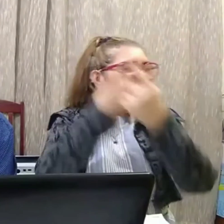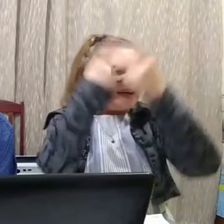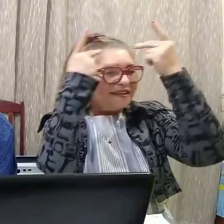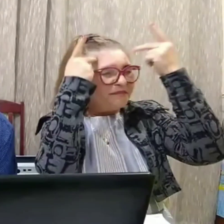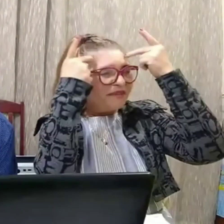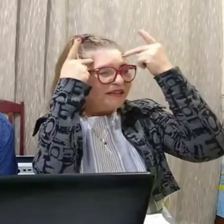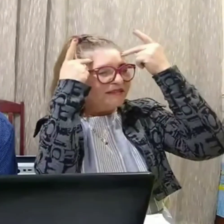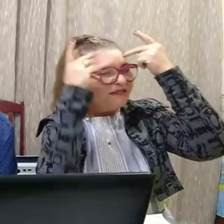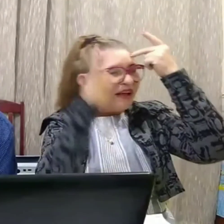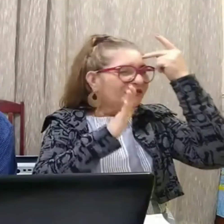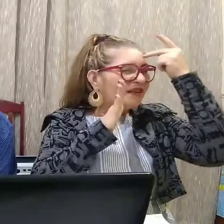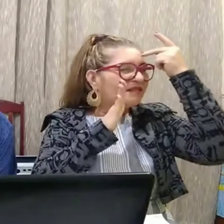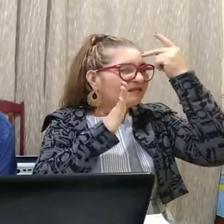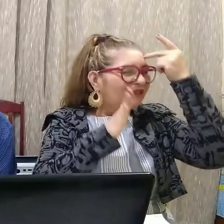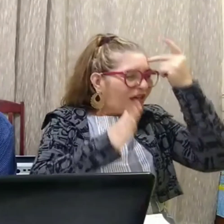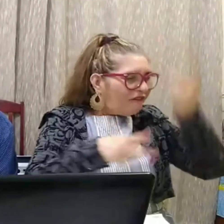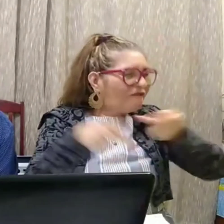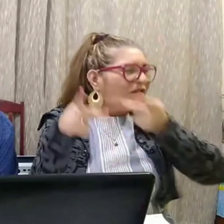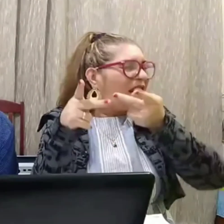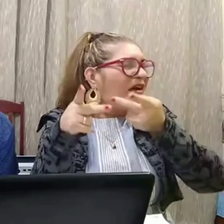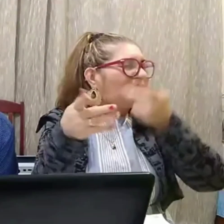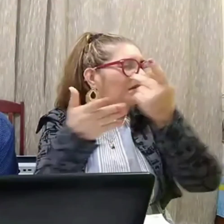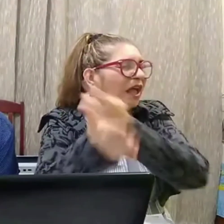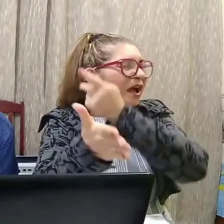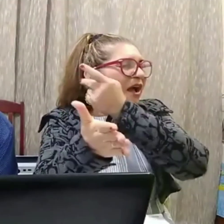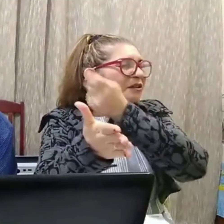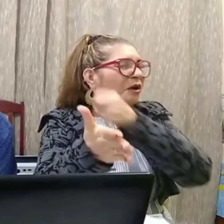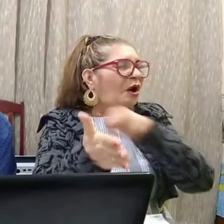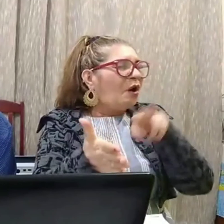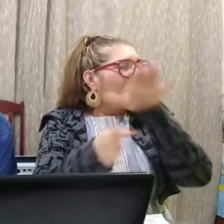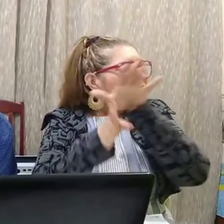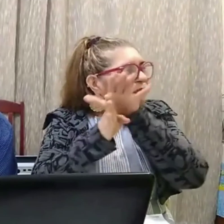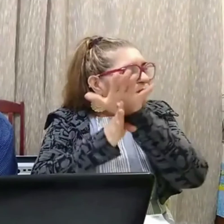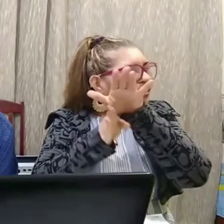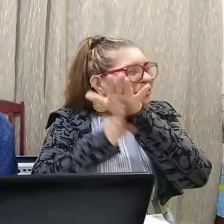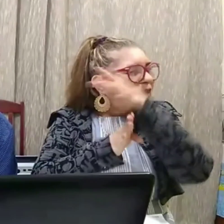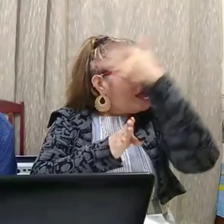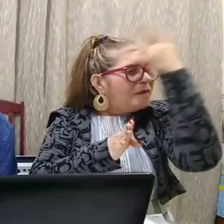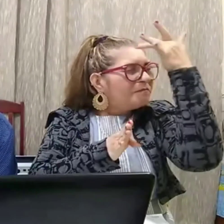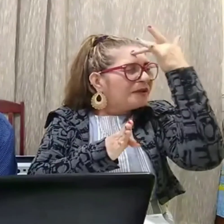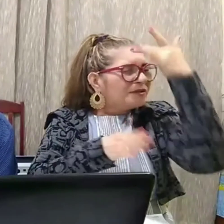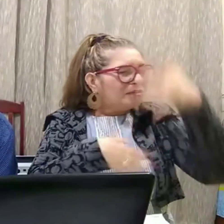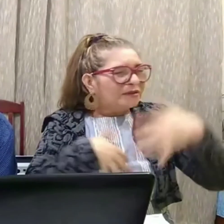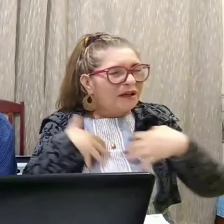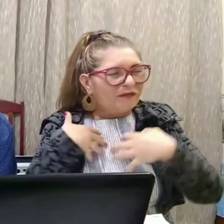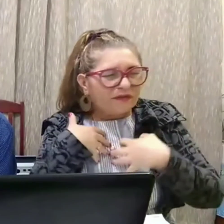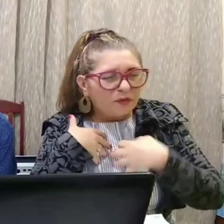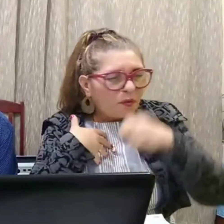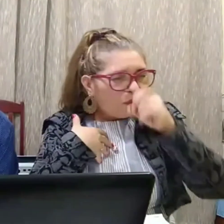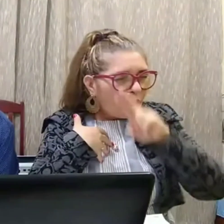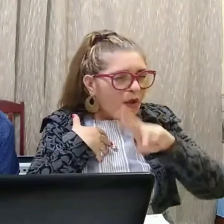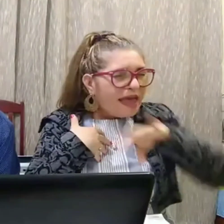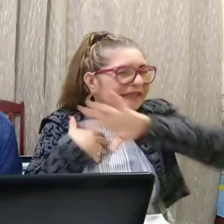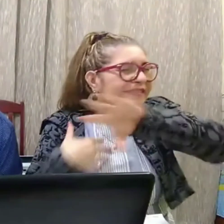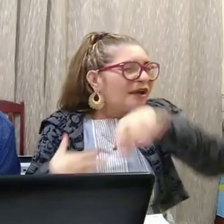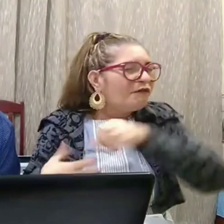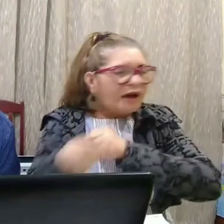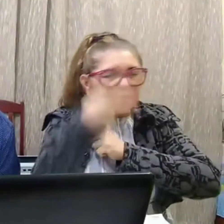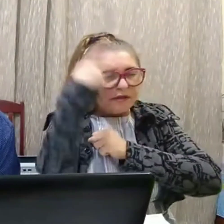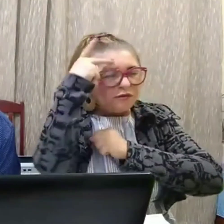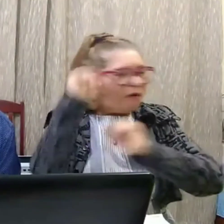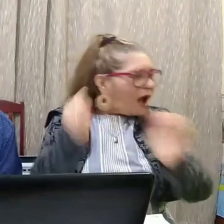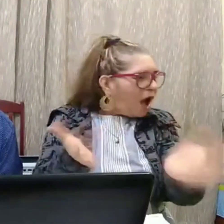de confrontar alguém que está errado, seja confortar alguém que está aflito, seja salvar aquele que está perdido, seja animar o